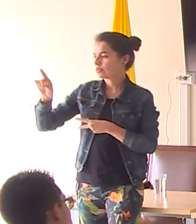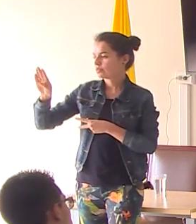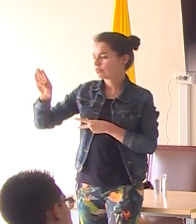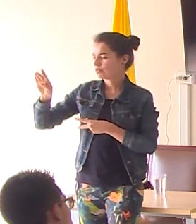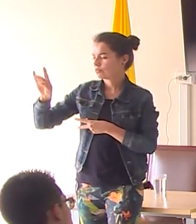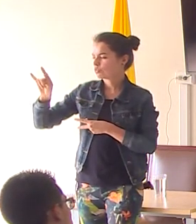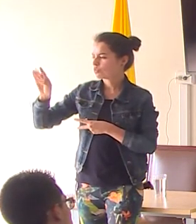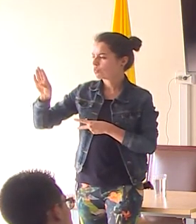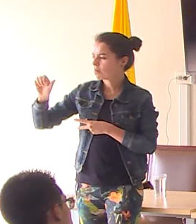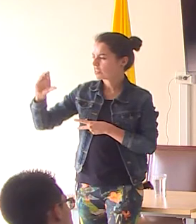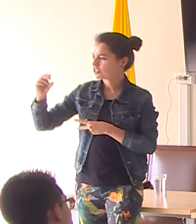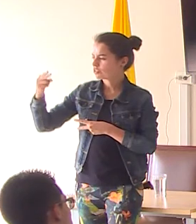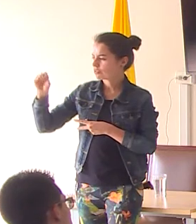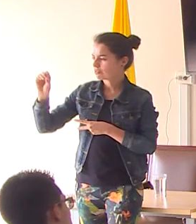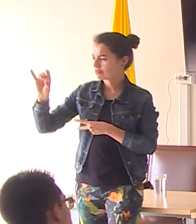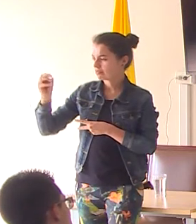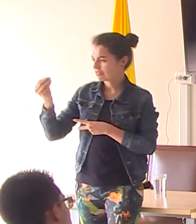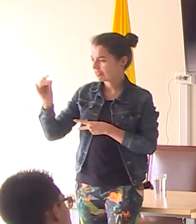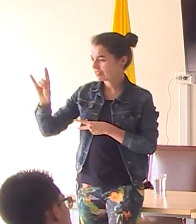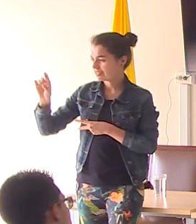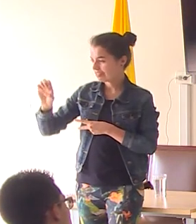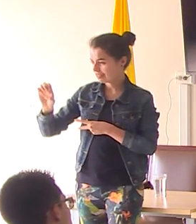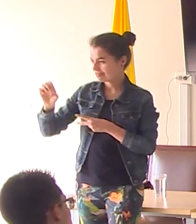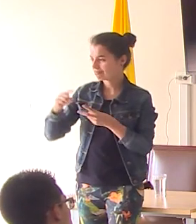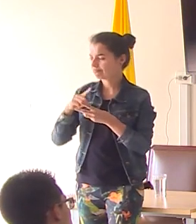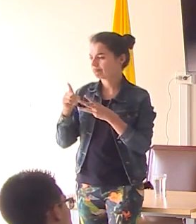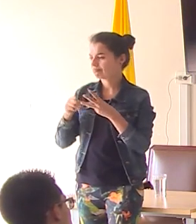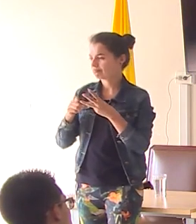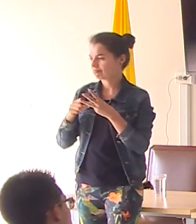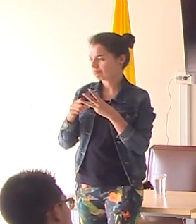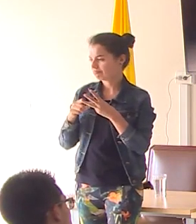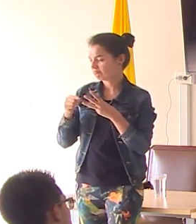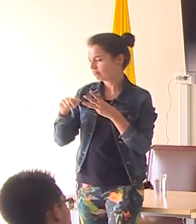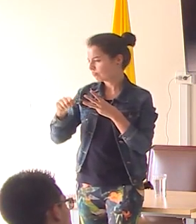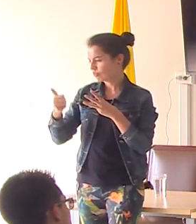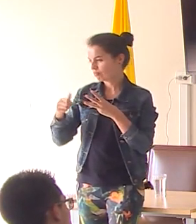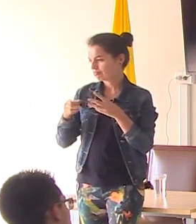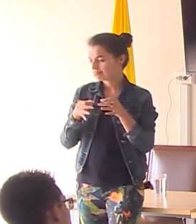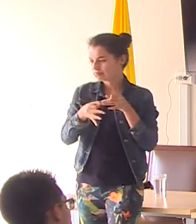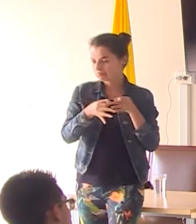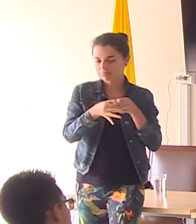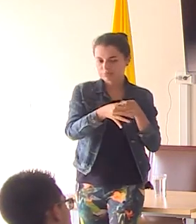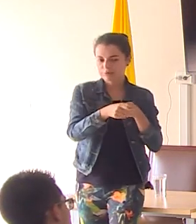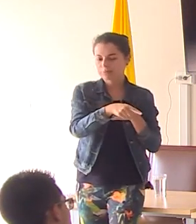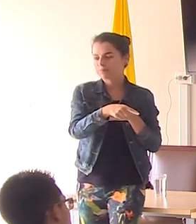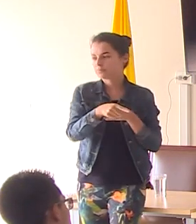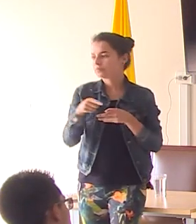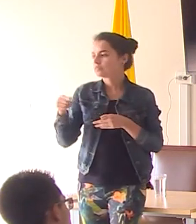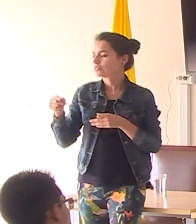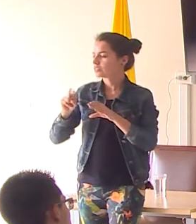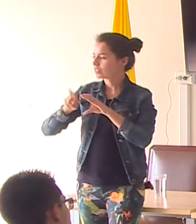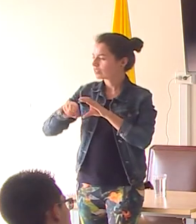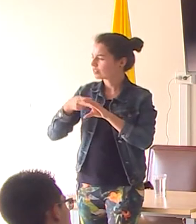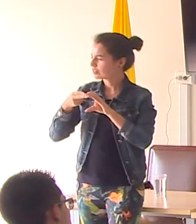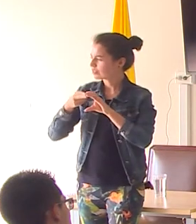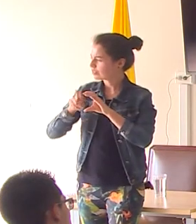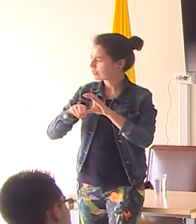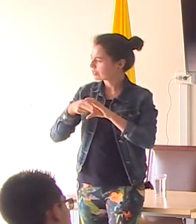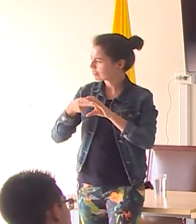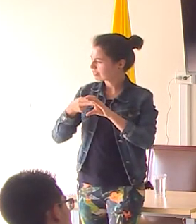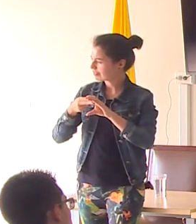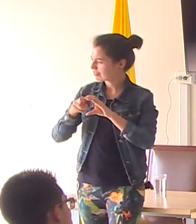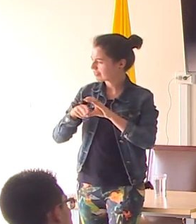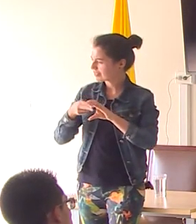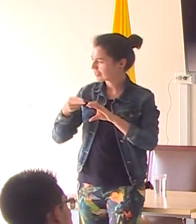boyacá tal vez un poco de sus municipios más de vocación abril agrícolas o por la calera eso es como